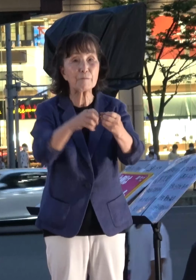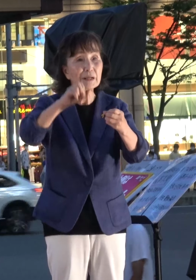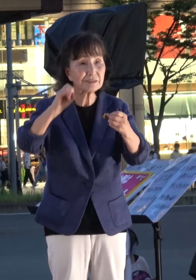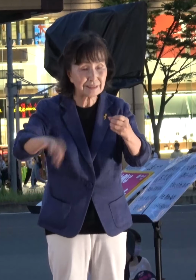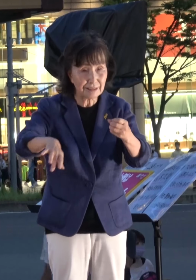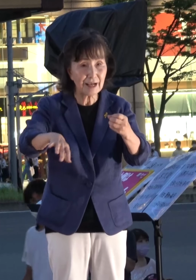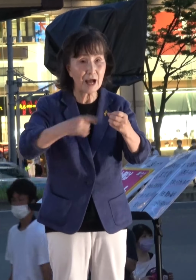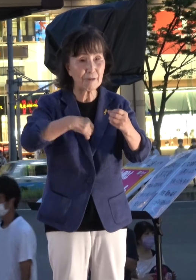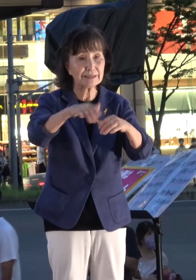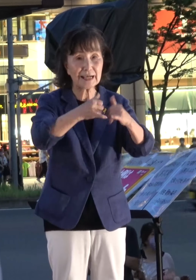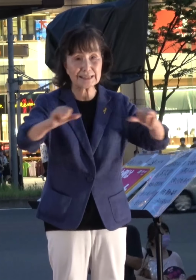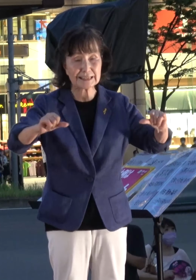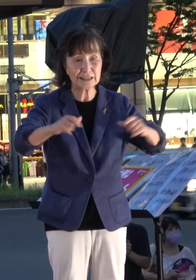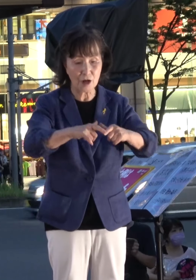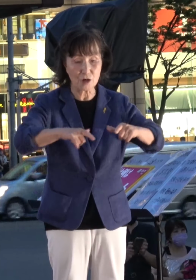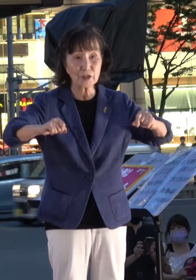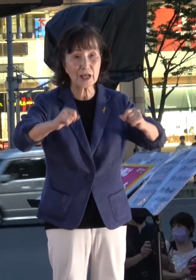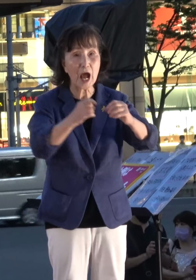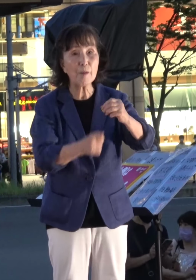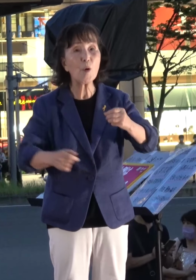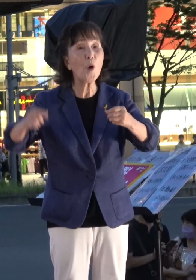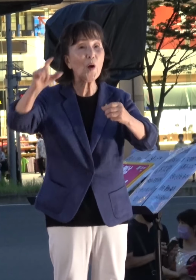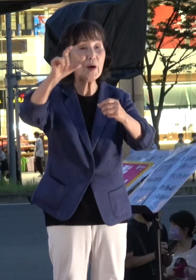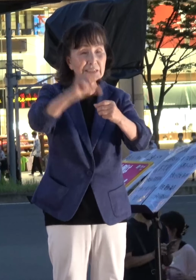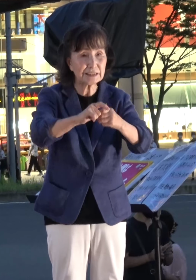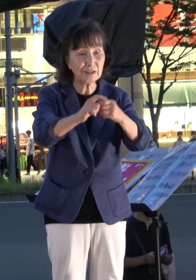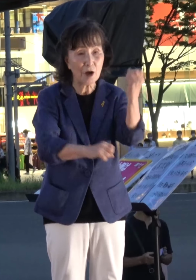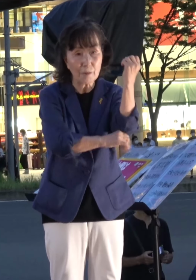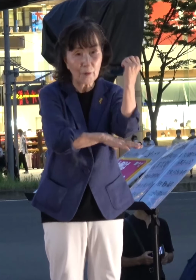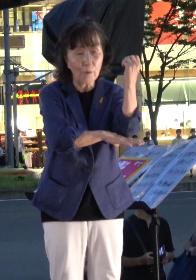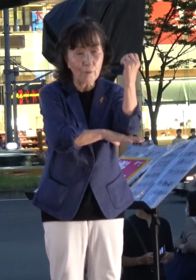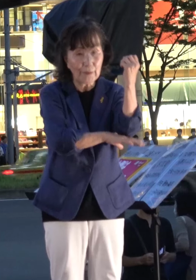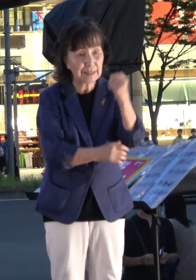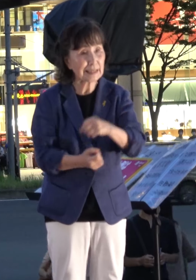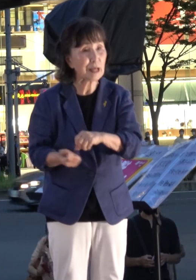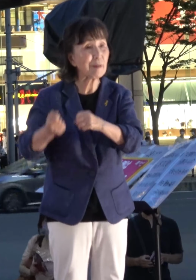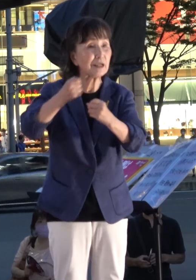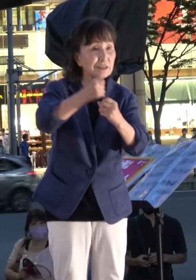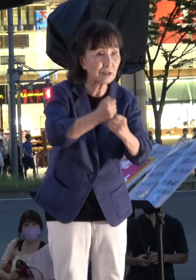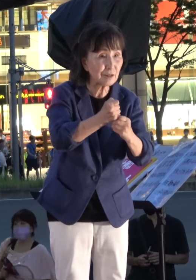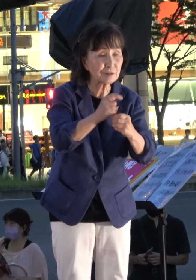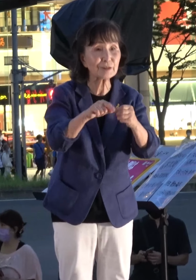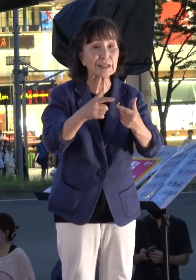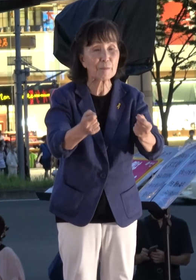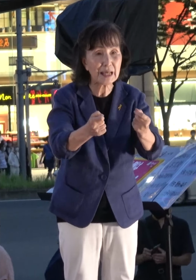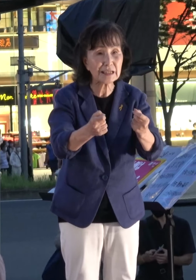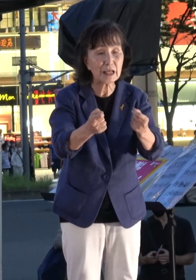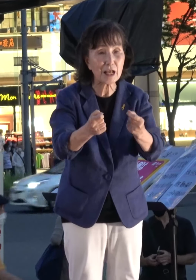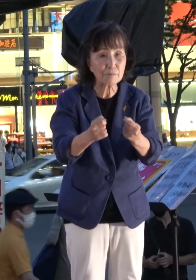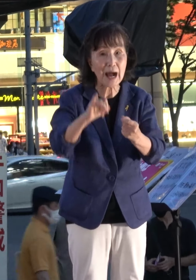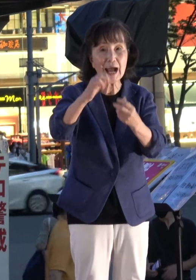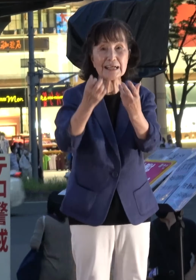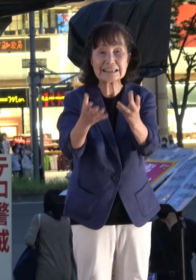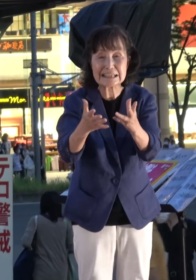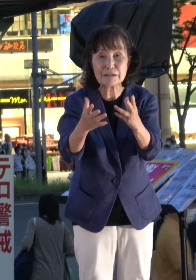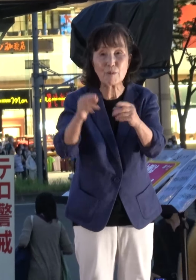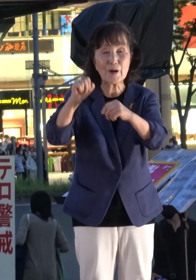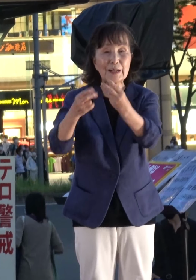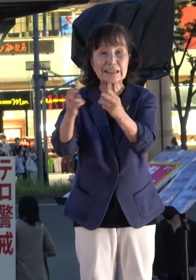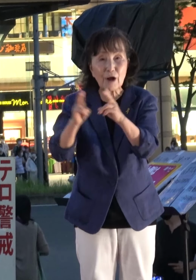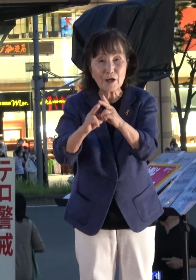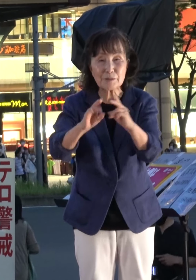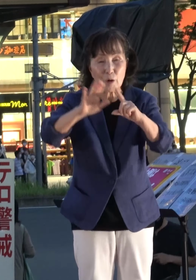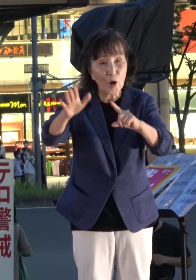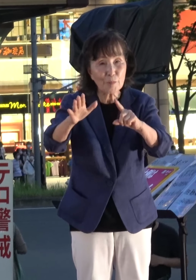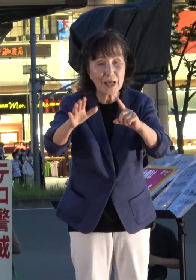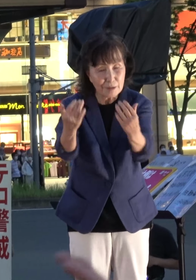して、私たちの国もう一度基盤を立て直していきましょう。そのためには維新にも自公政権にも負けるわけにはい